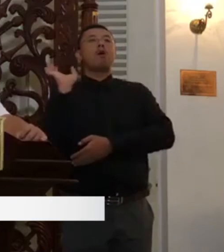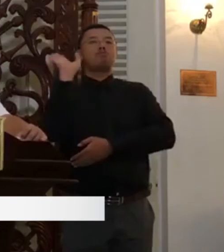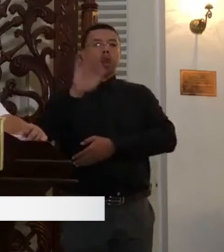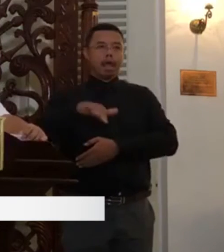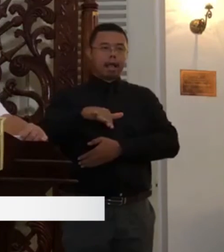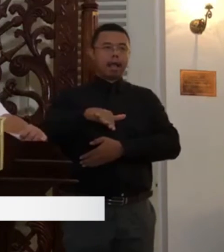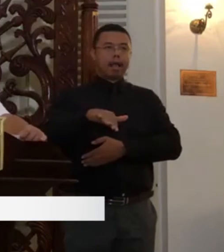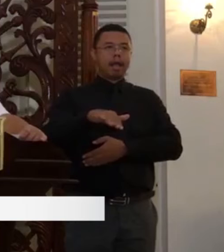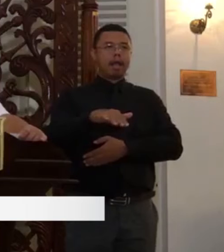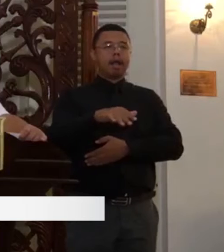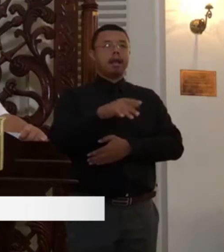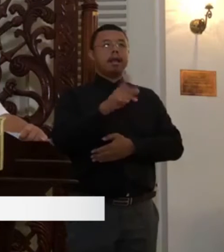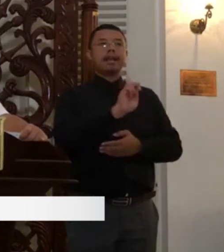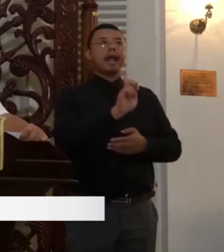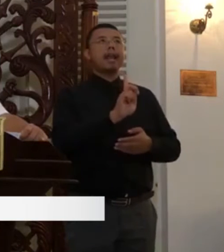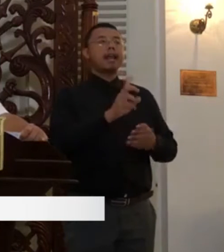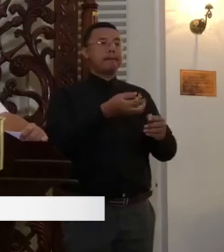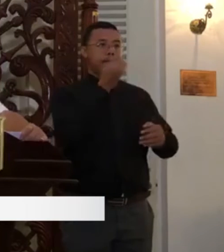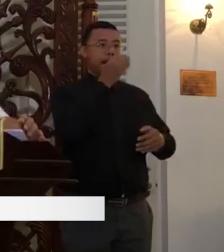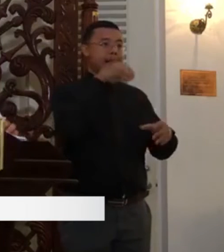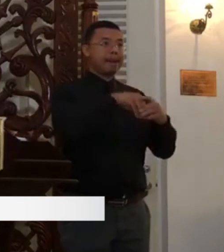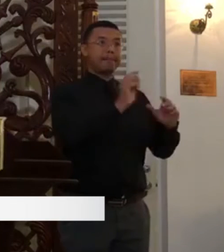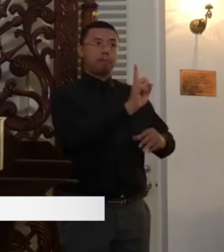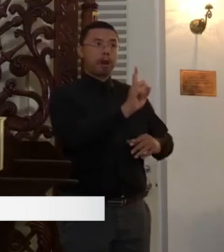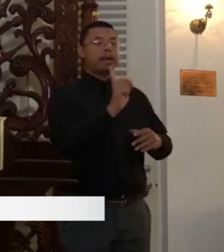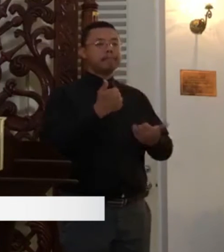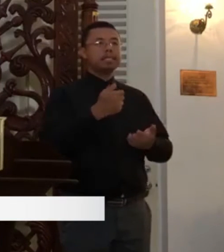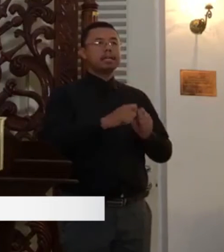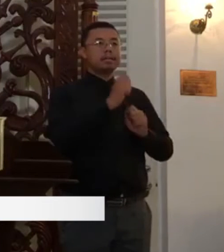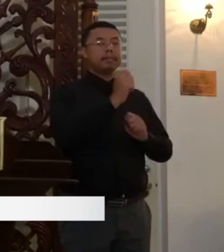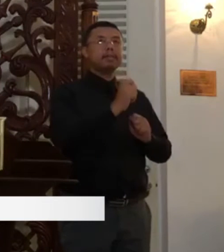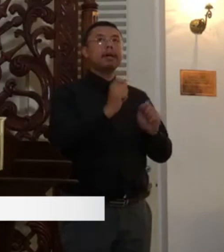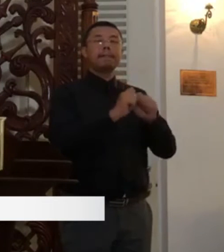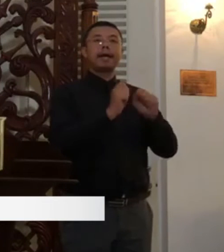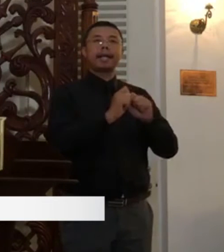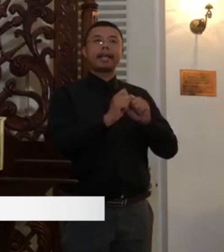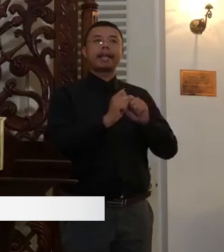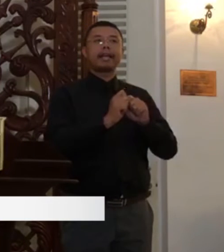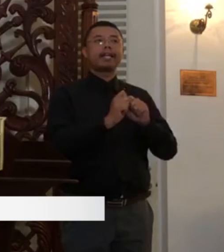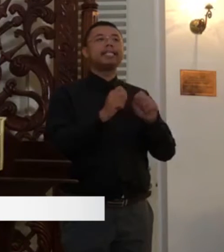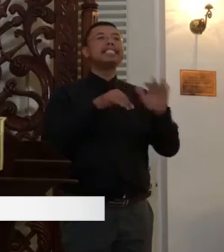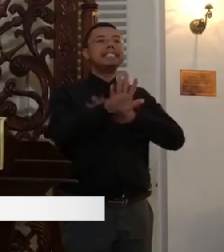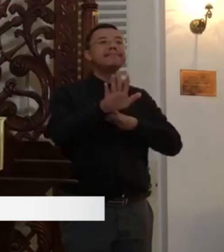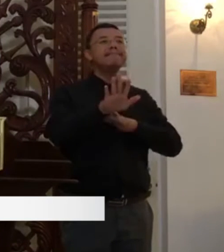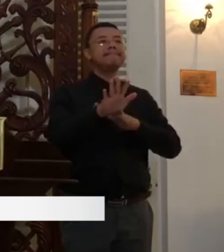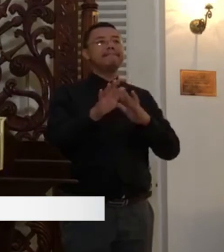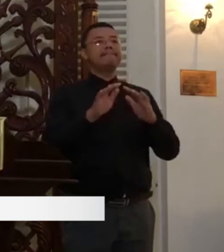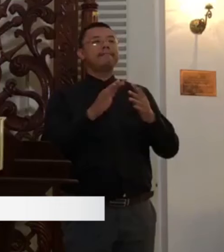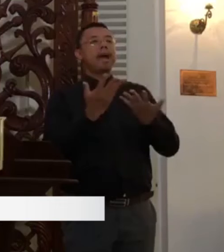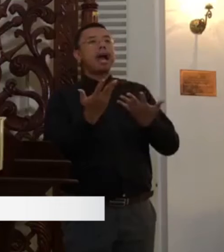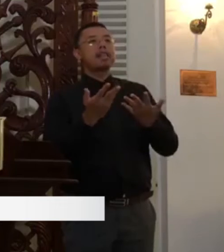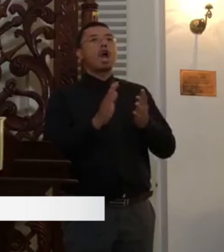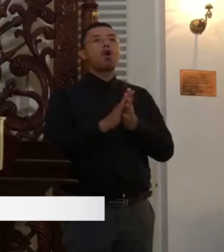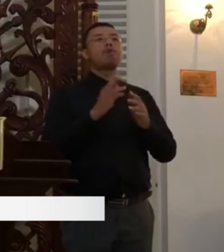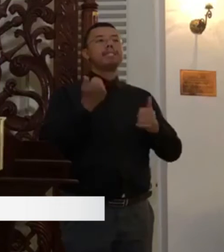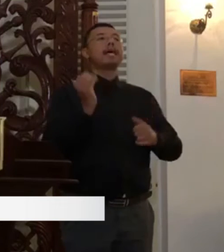atau tidak ada dine-in, take-away, bisa menggunakan delivery, atau bisa datang ke